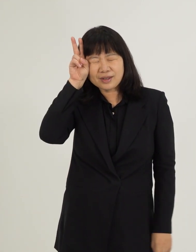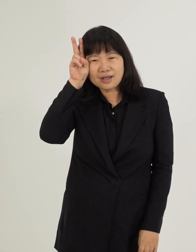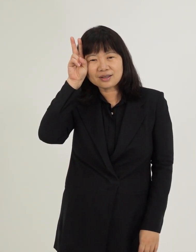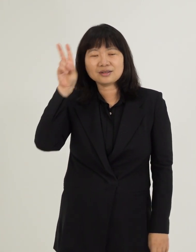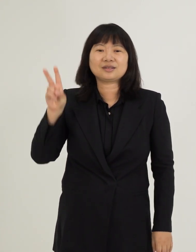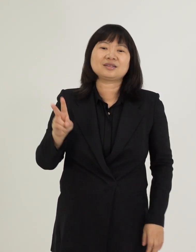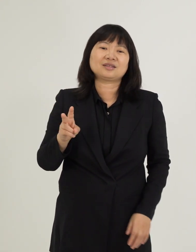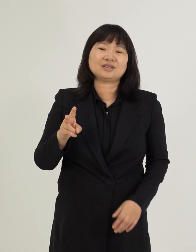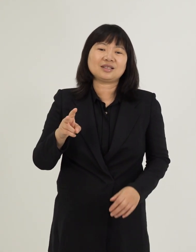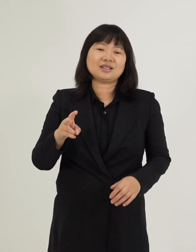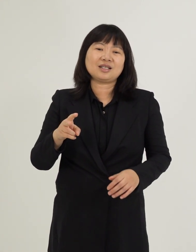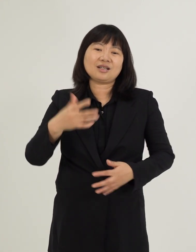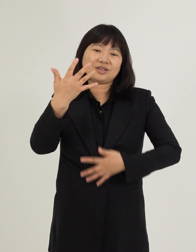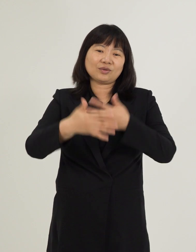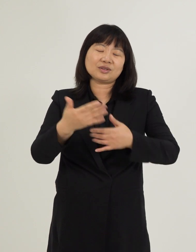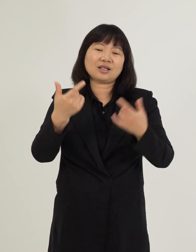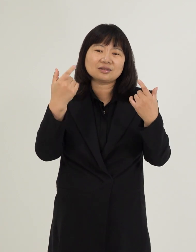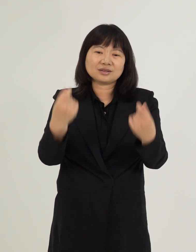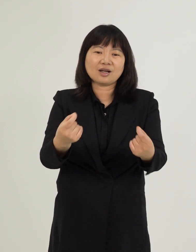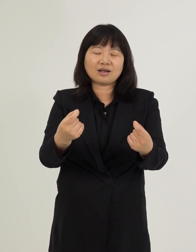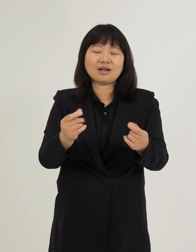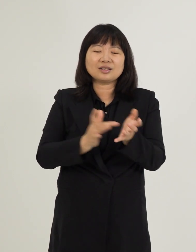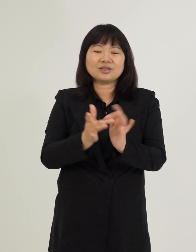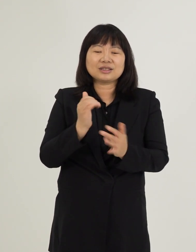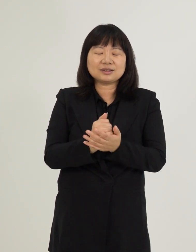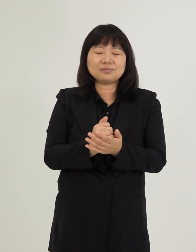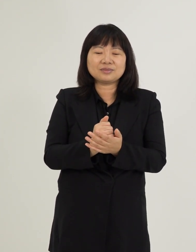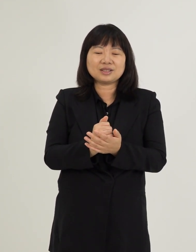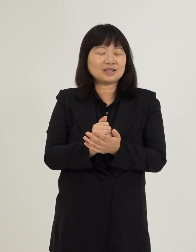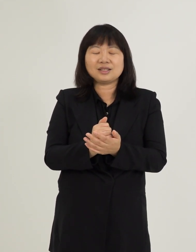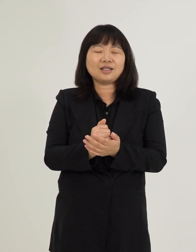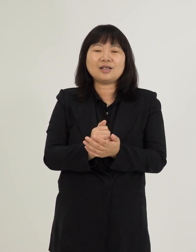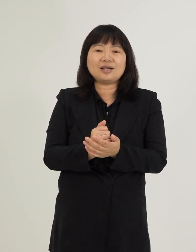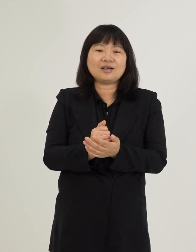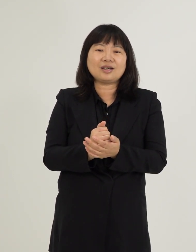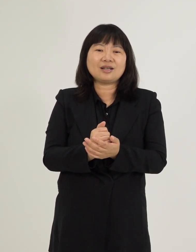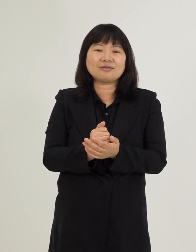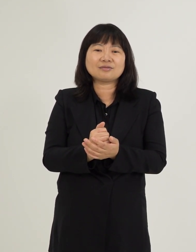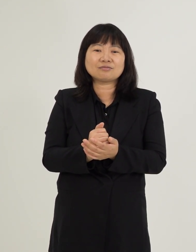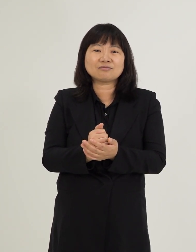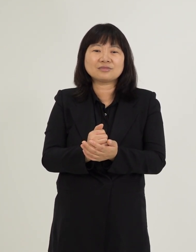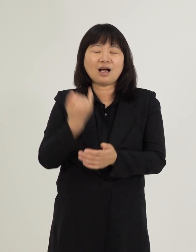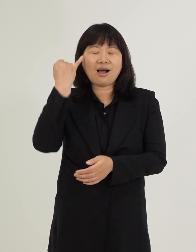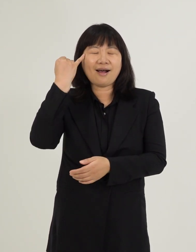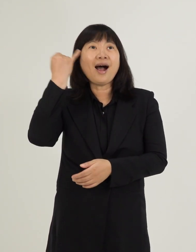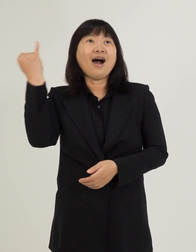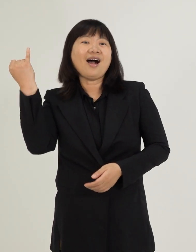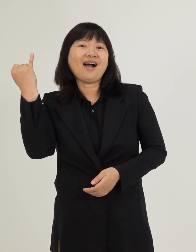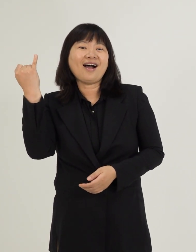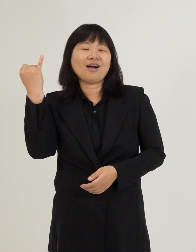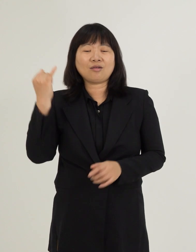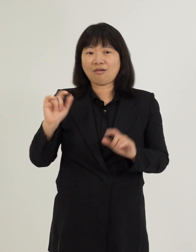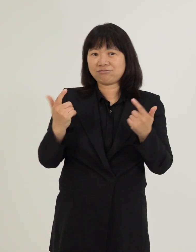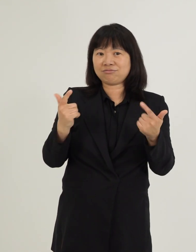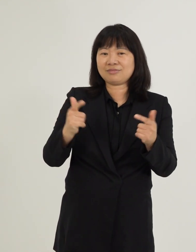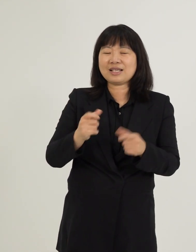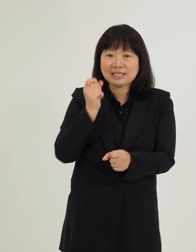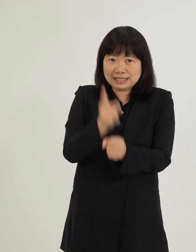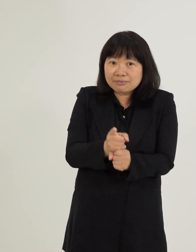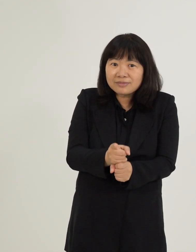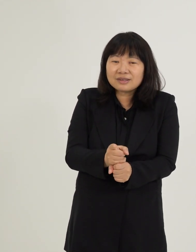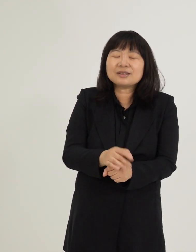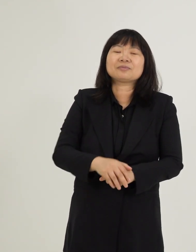돌발 영상처럼 예수님이 즉흥적으로 고안하고 생각한 게 아니란 말이에요.